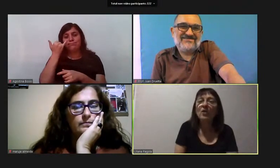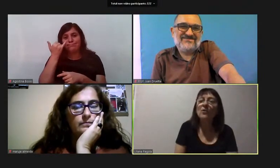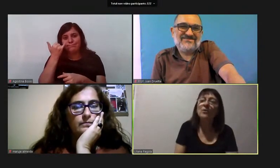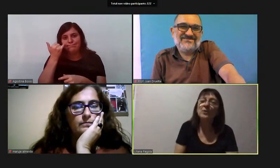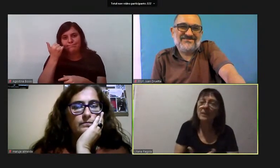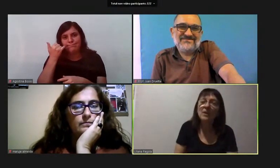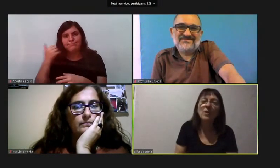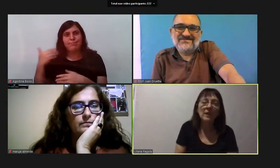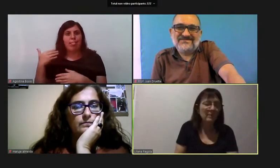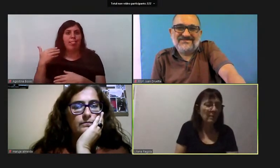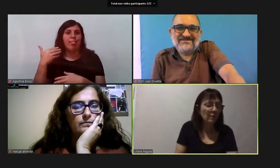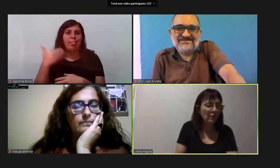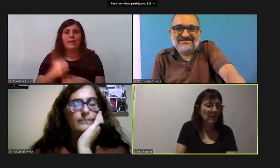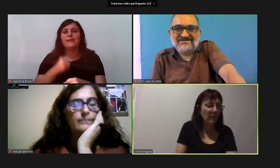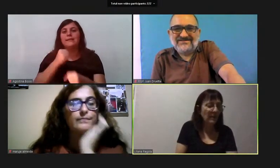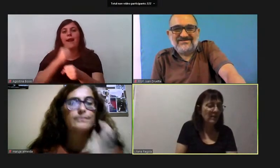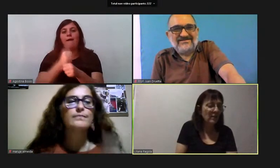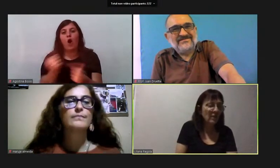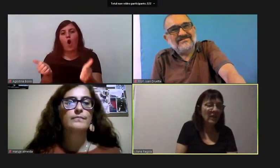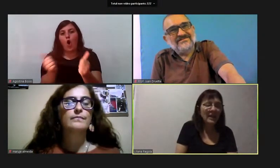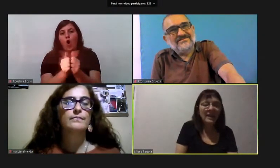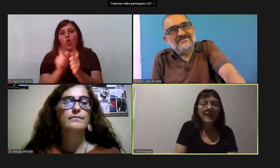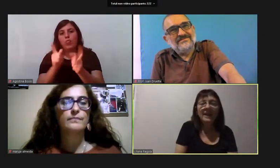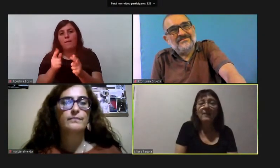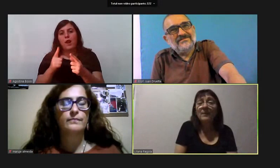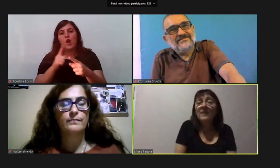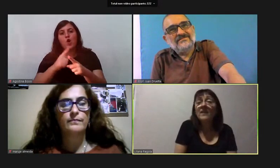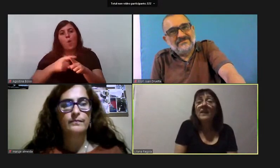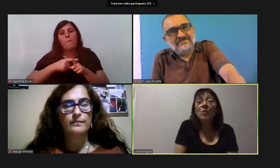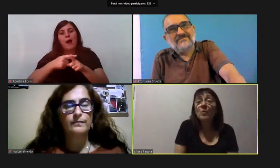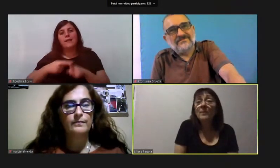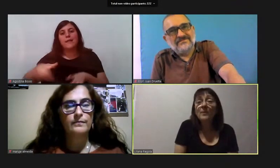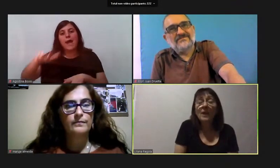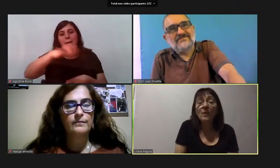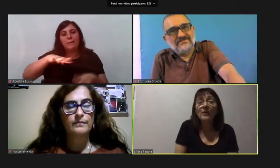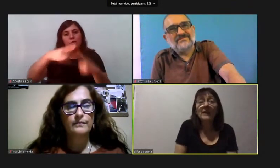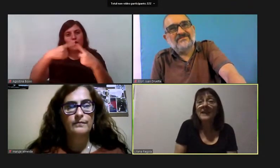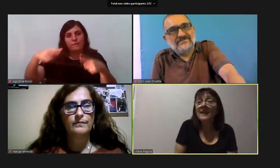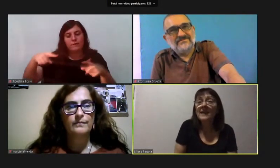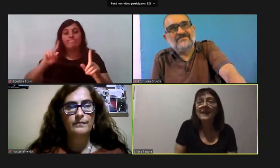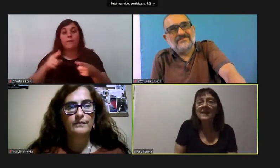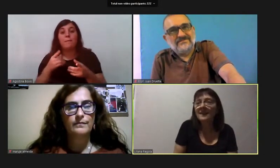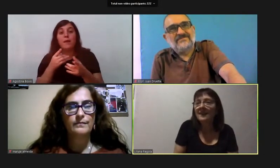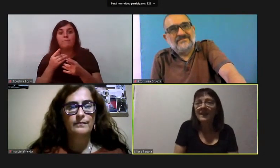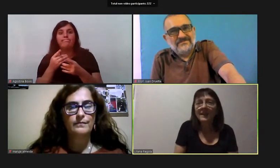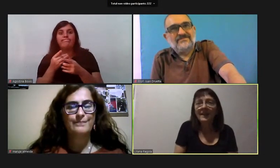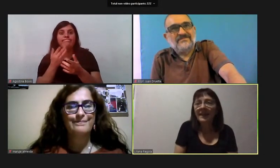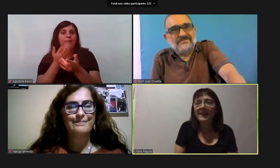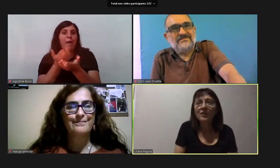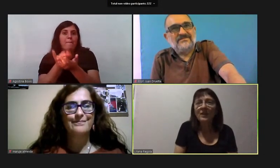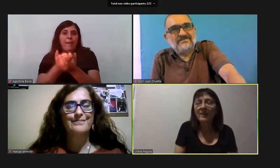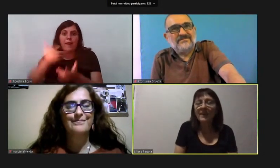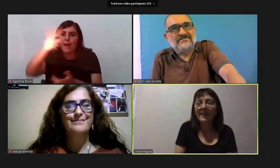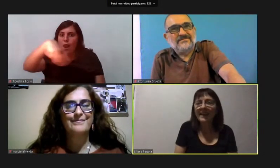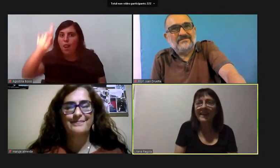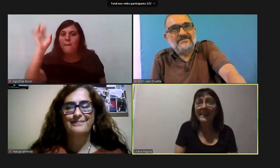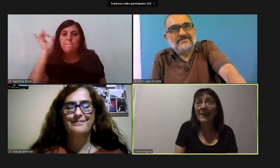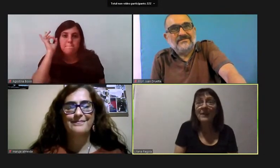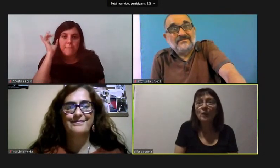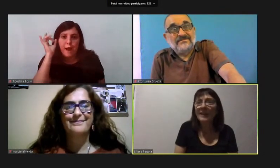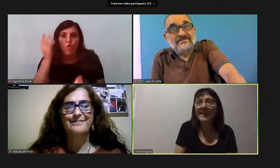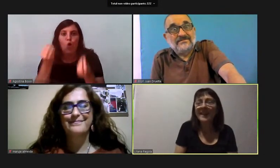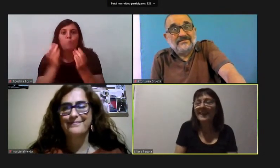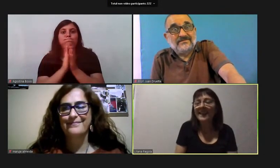en conjunto y también compartimos muchos espacios. Pedir disculpas por las cuestiones técnicas en estos temas de